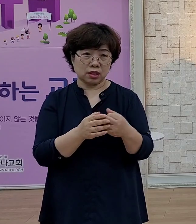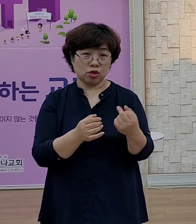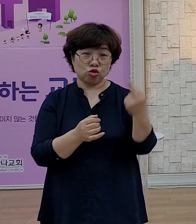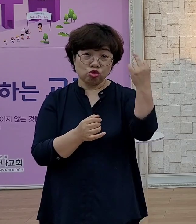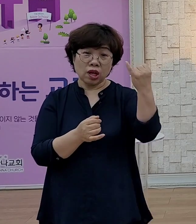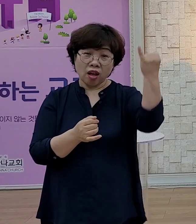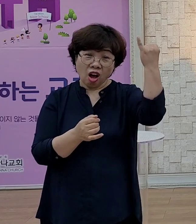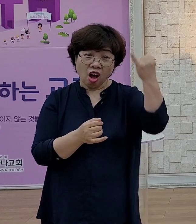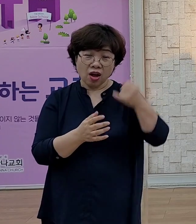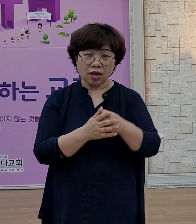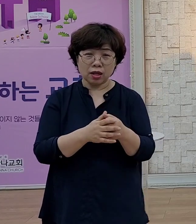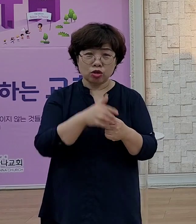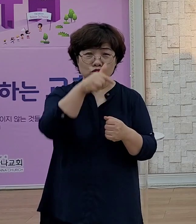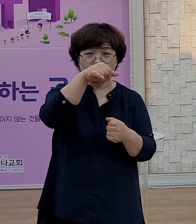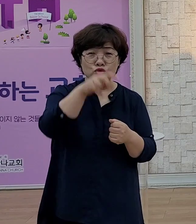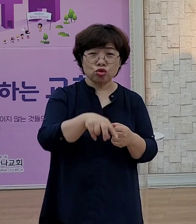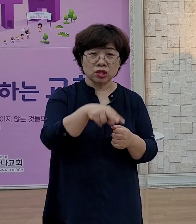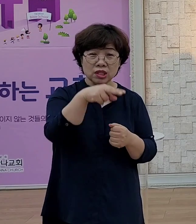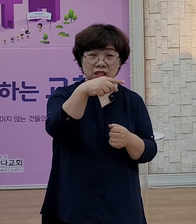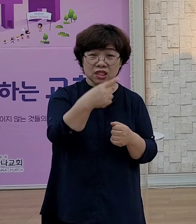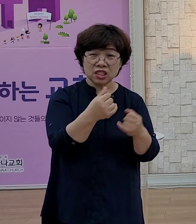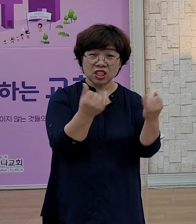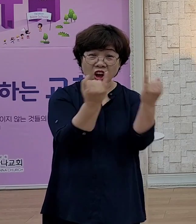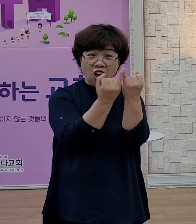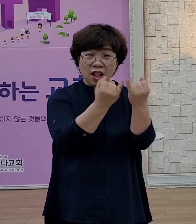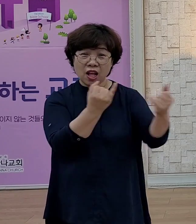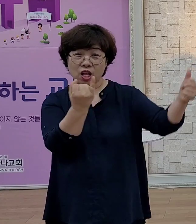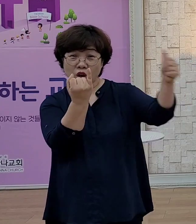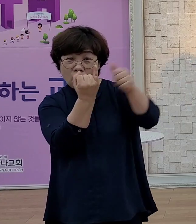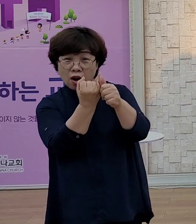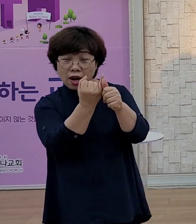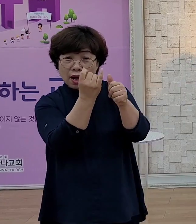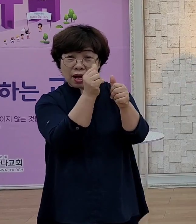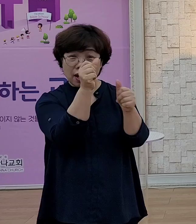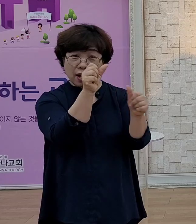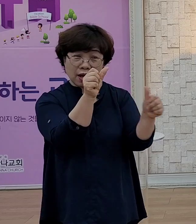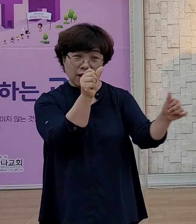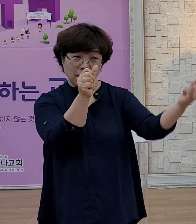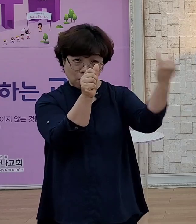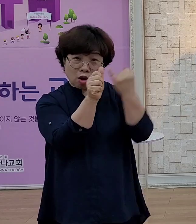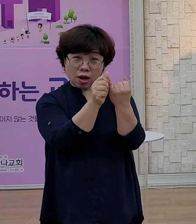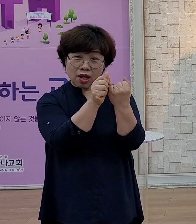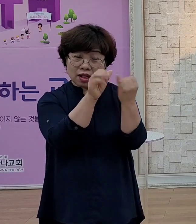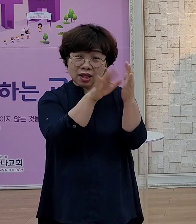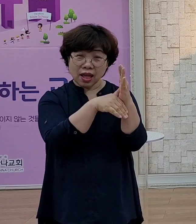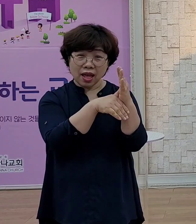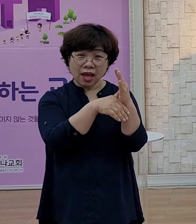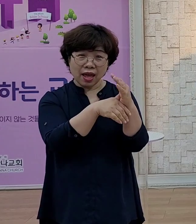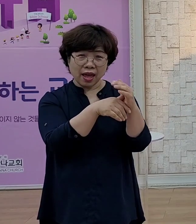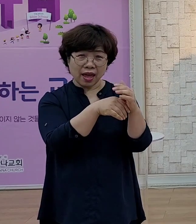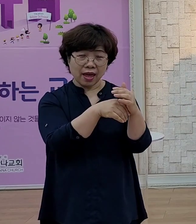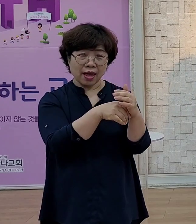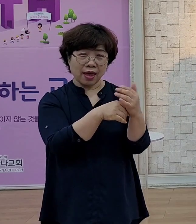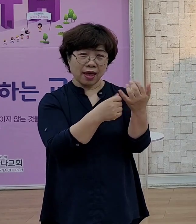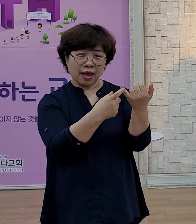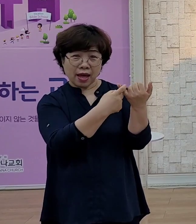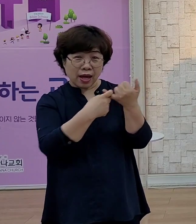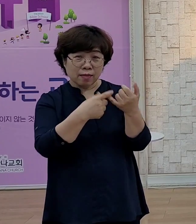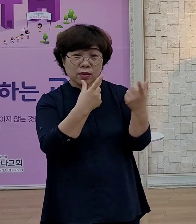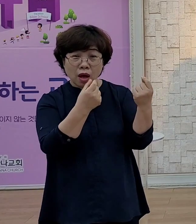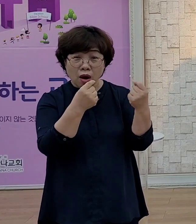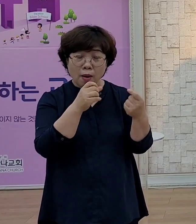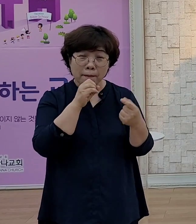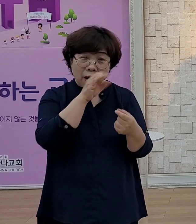모세가. 우리가 볼 때는 마치 가늠한 것처럼 어떻게 네가 이방 땅 여자 구스 여자를 첩으로 들을 수